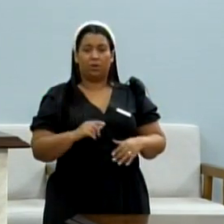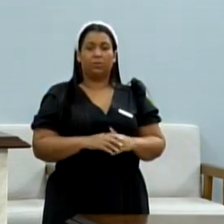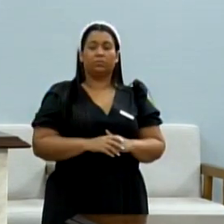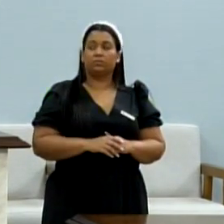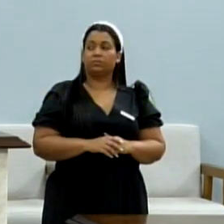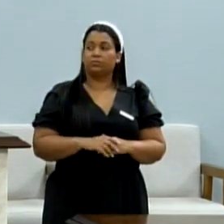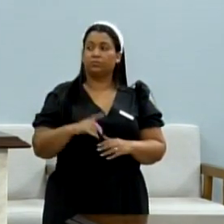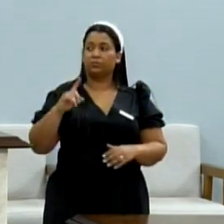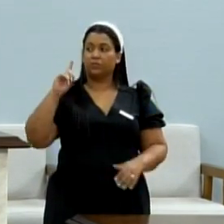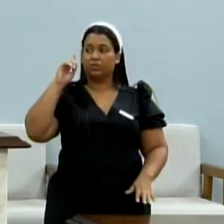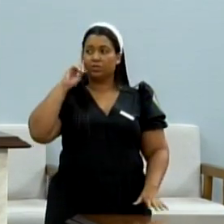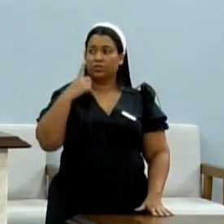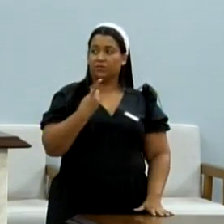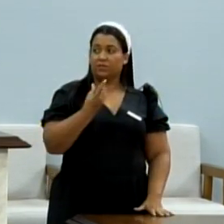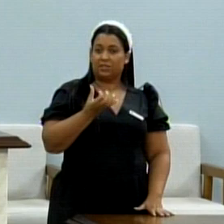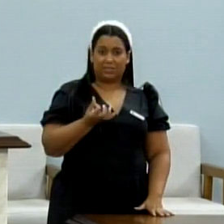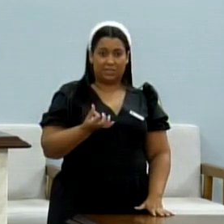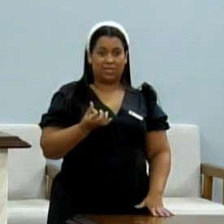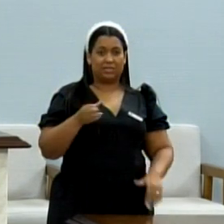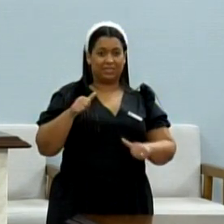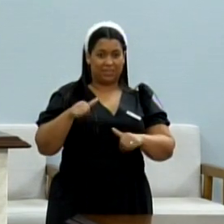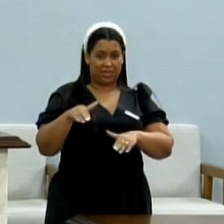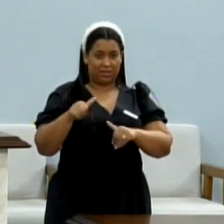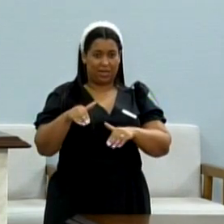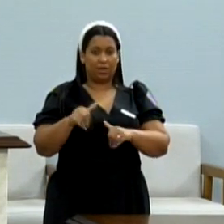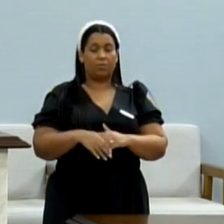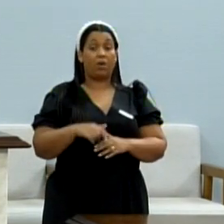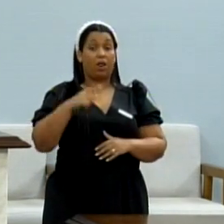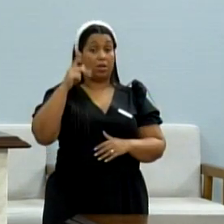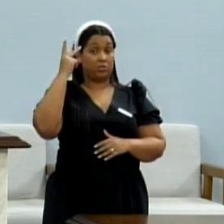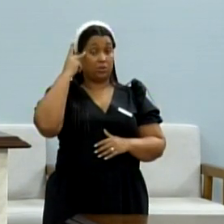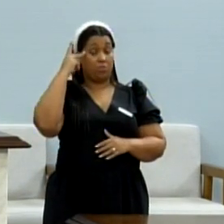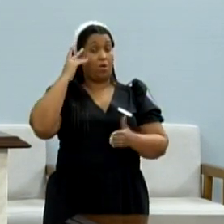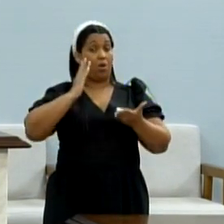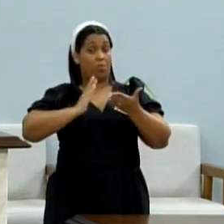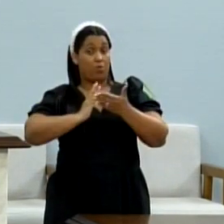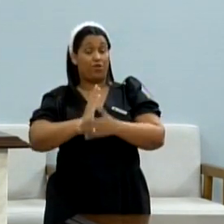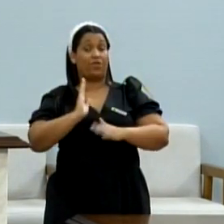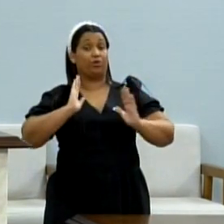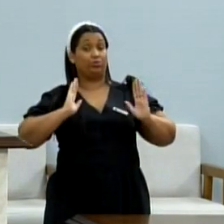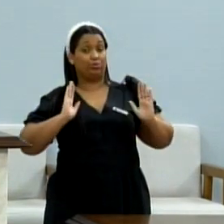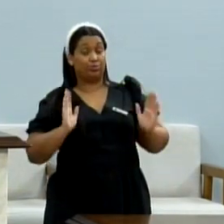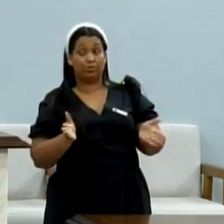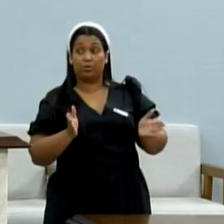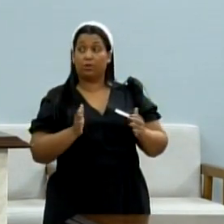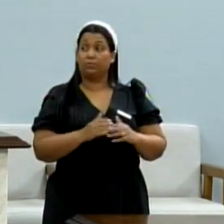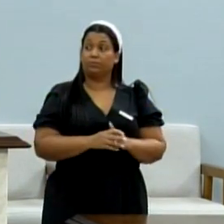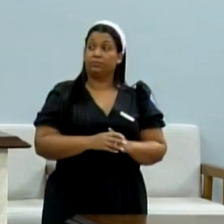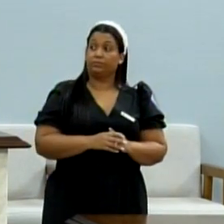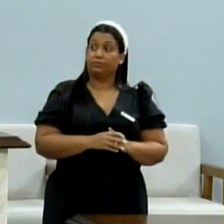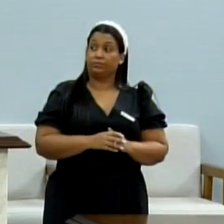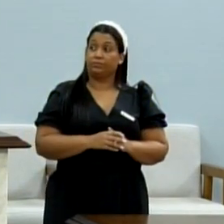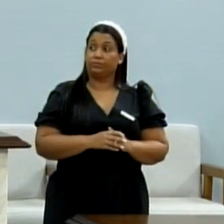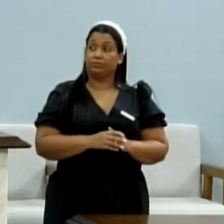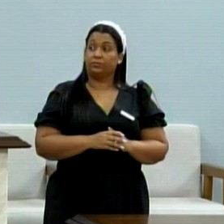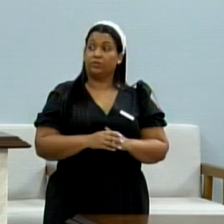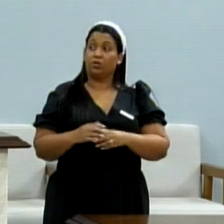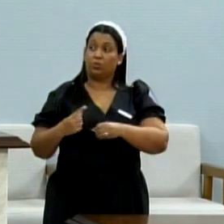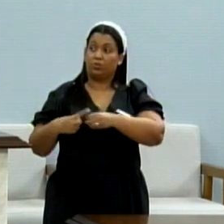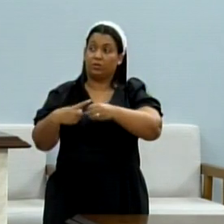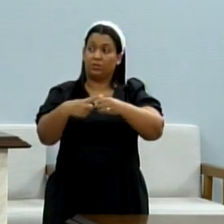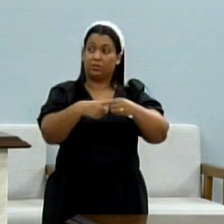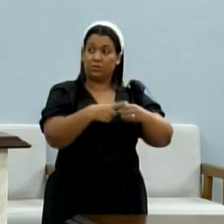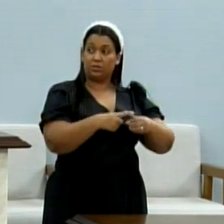26 de setembro. Em São Paulo, já foi aprovado, né, em Pelotas, em alguns municípios de Minas. E a